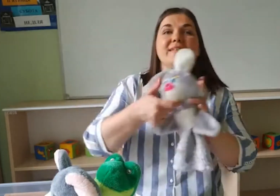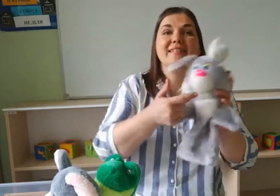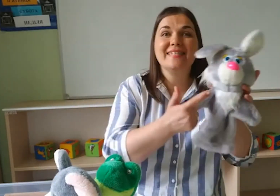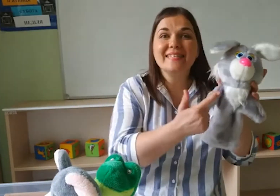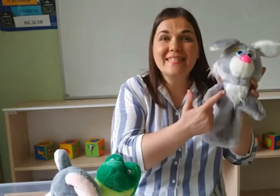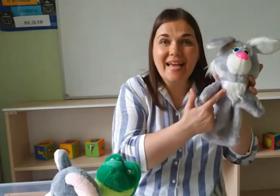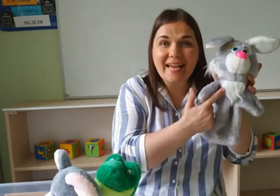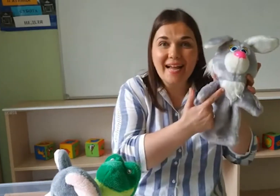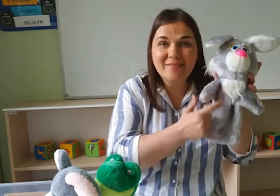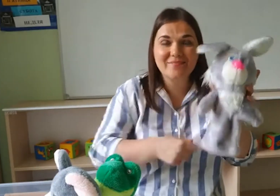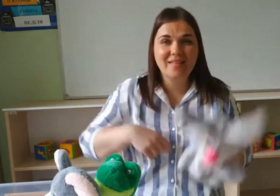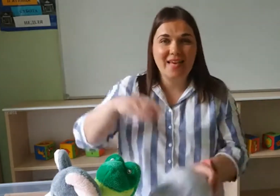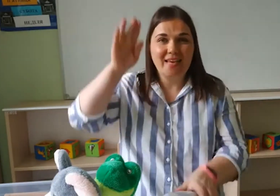біжить зайка